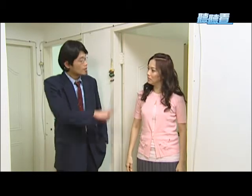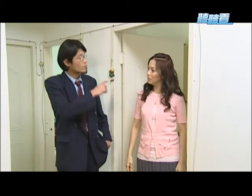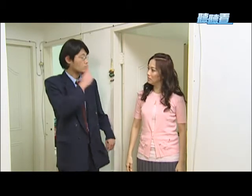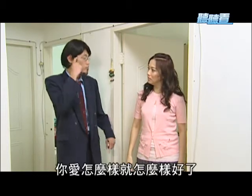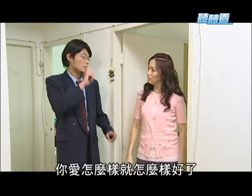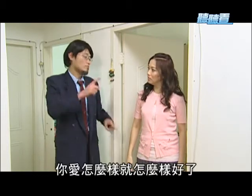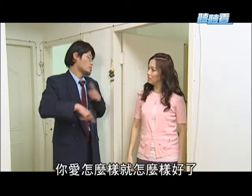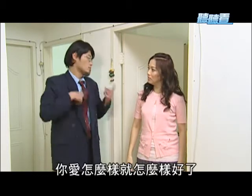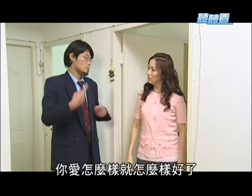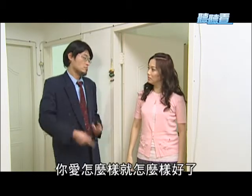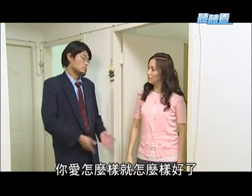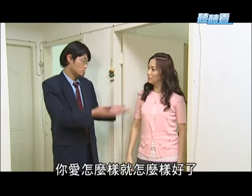你爱怎么样就怎么样好